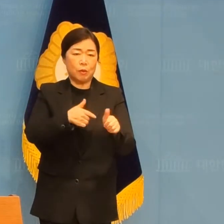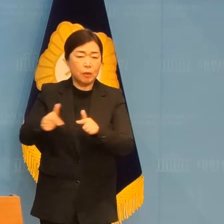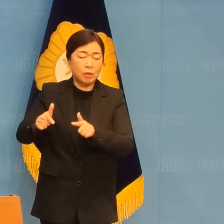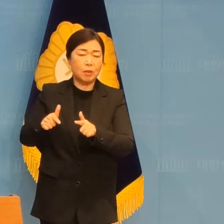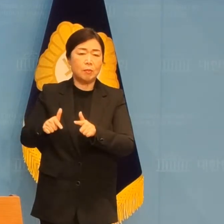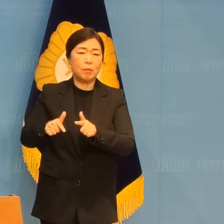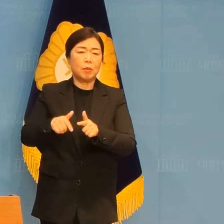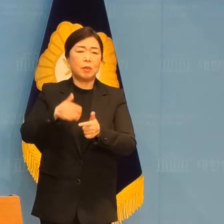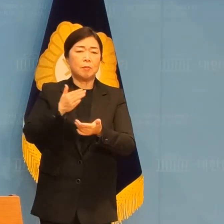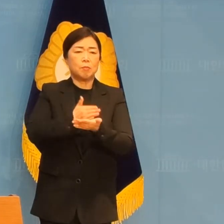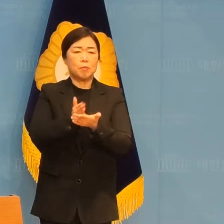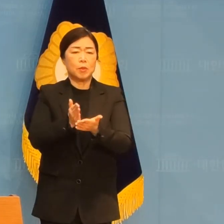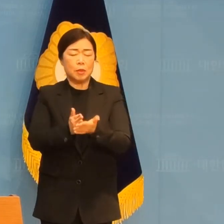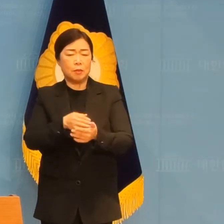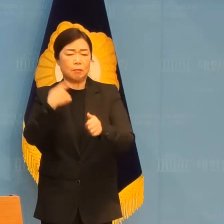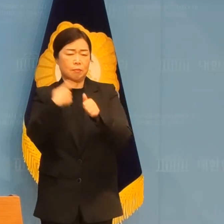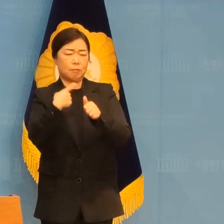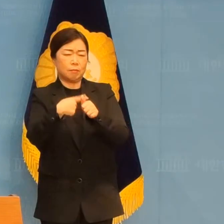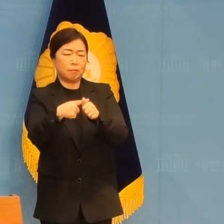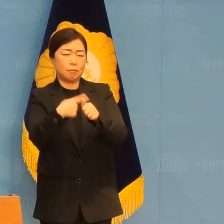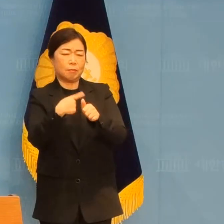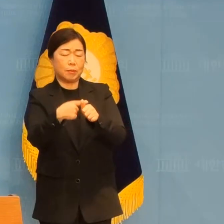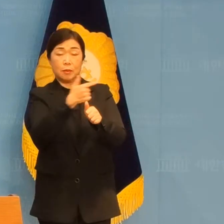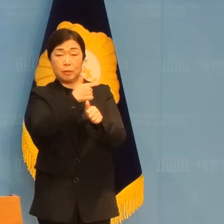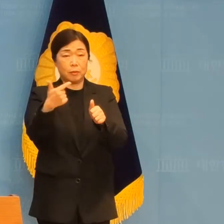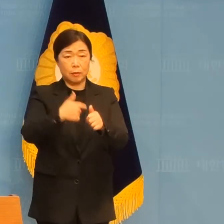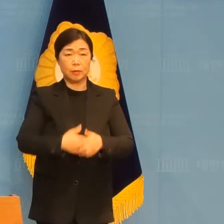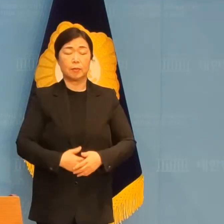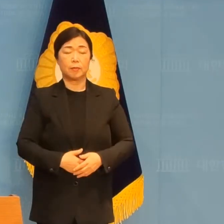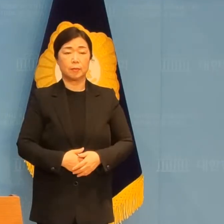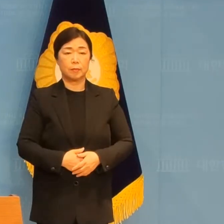등 강경한 비난을 쏟아냈습니다.